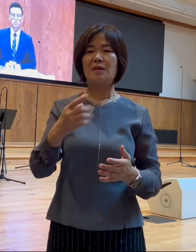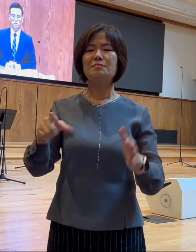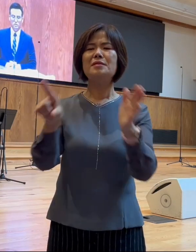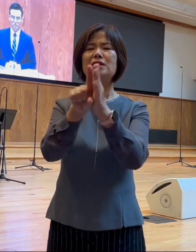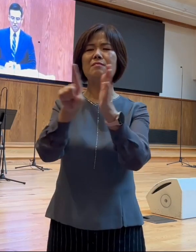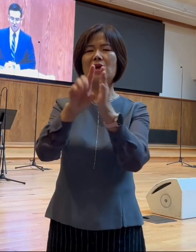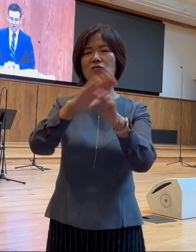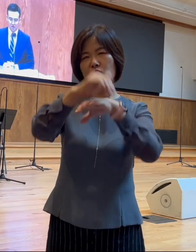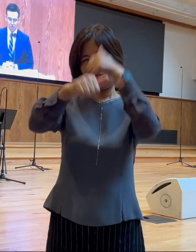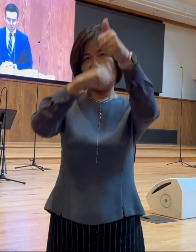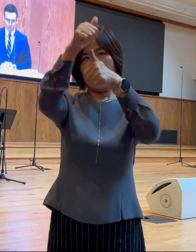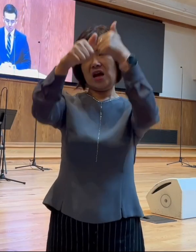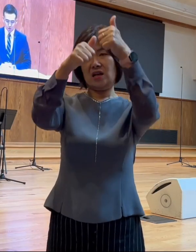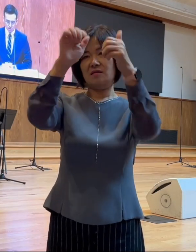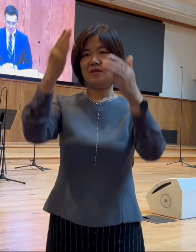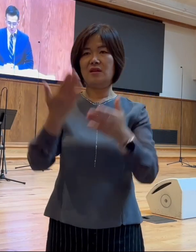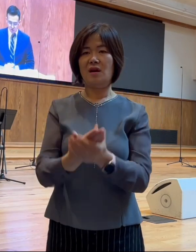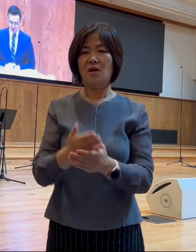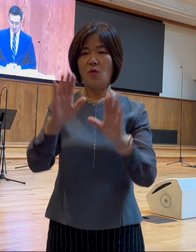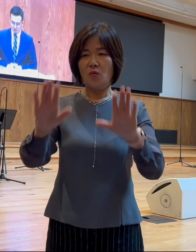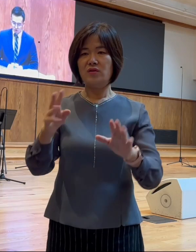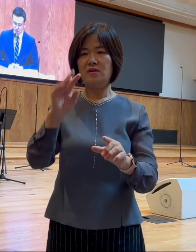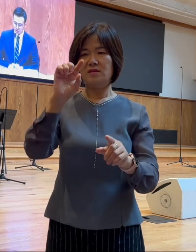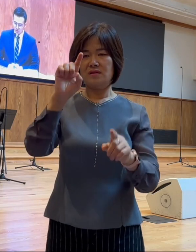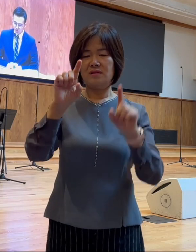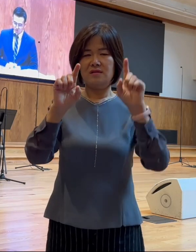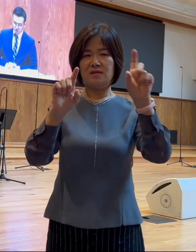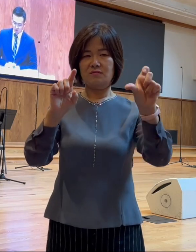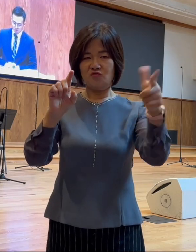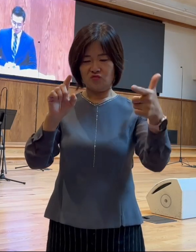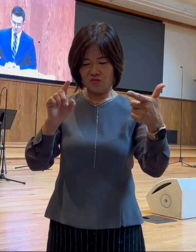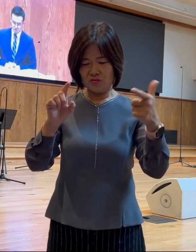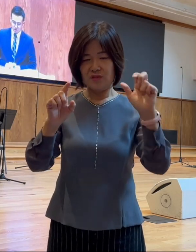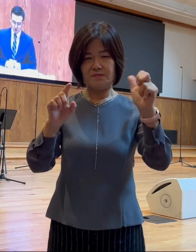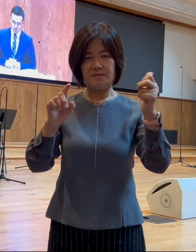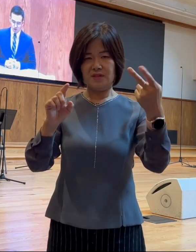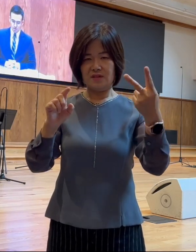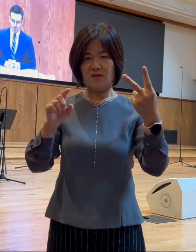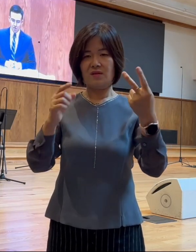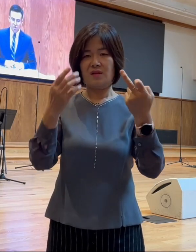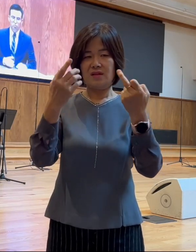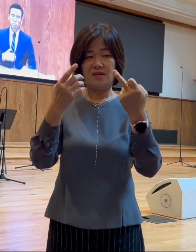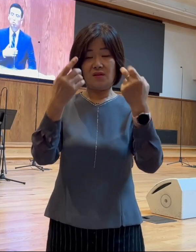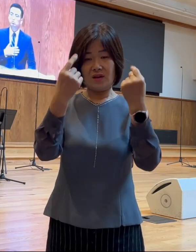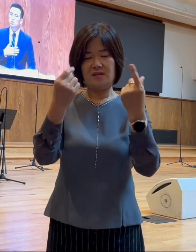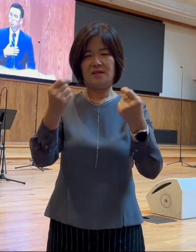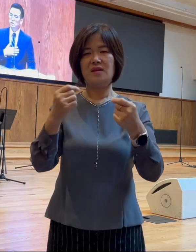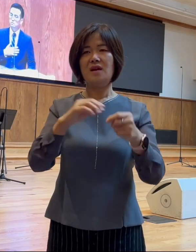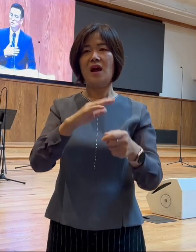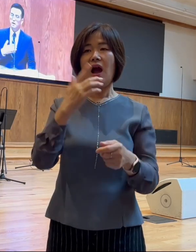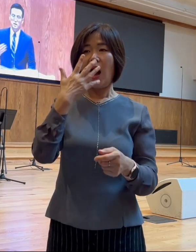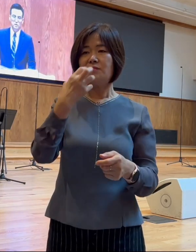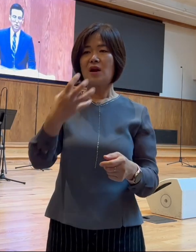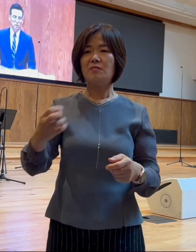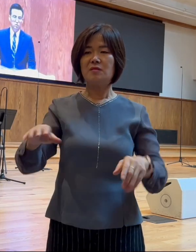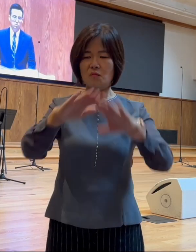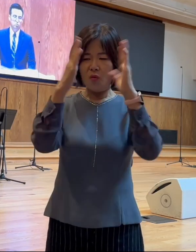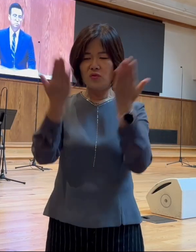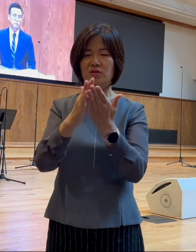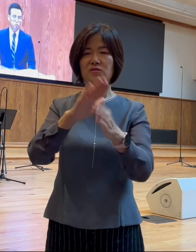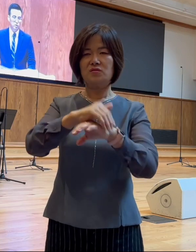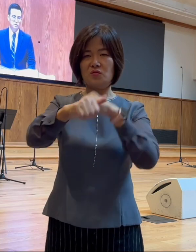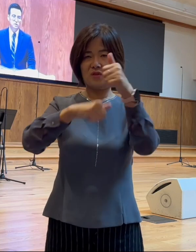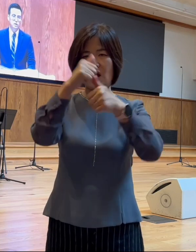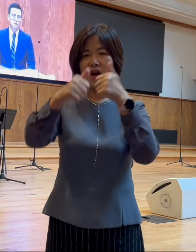거예요. 오늘 본문 16절 그리고 앞선 12절에도 나온 것처럼 아브라함은 우리 모두의 조상입니다. 할례자, 곧